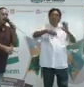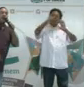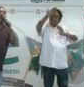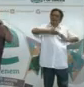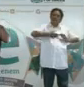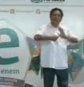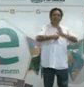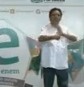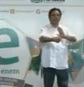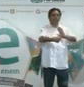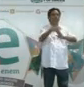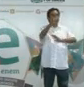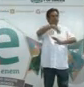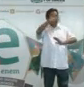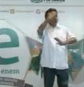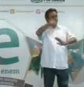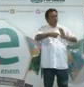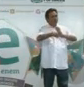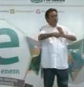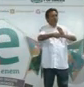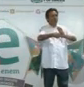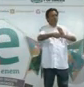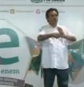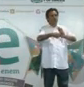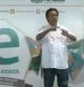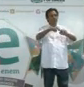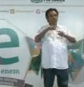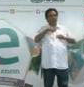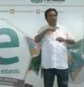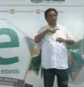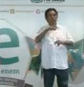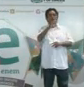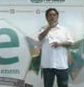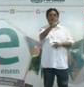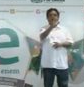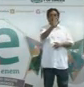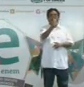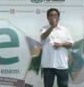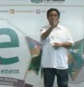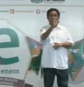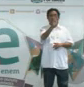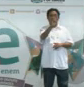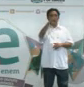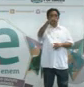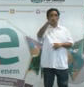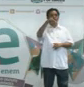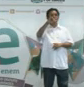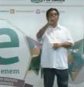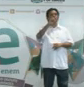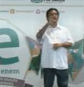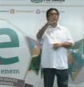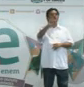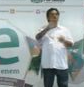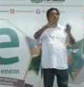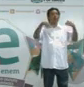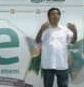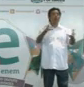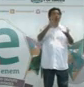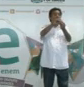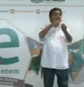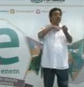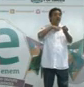comprovada. E ele comprova. Por isso que o romance é chamado determinista ou romance de tese. Qual é a